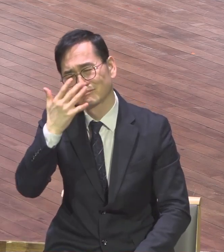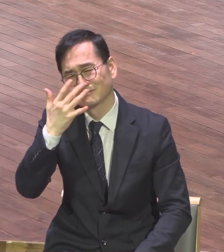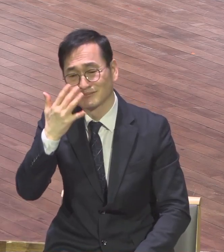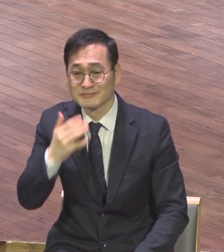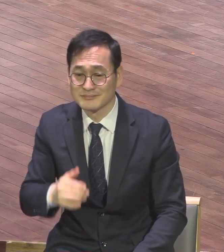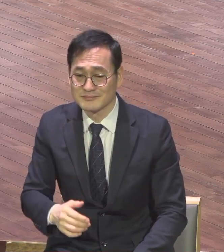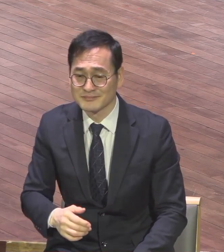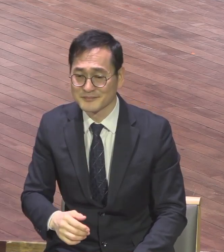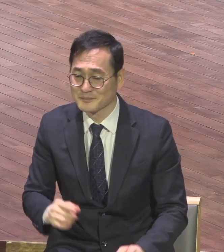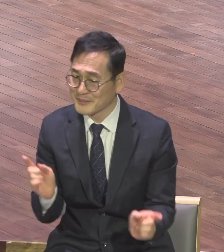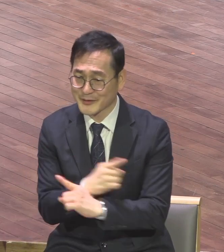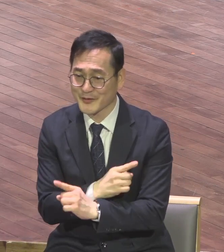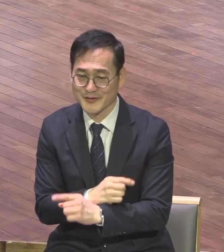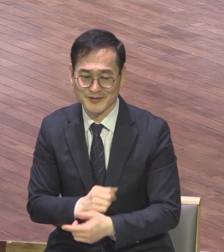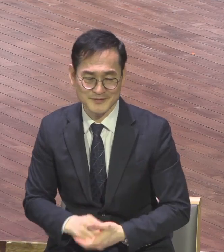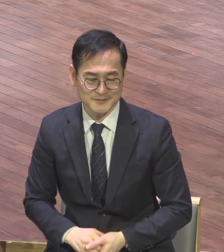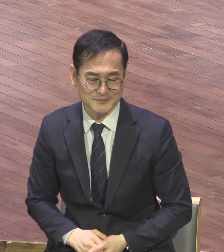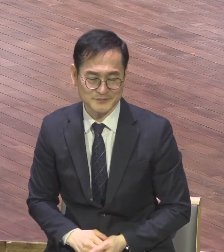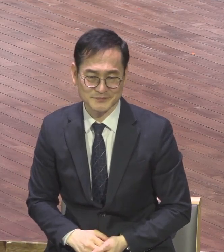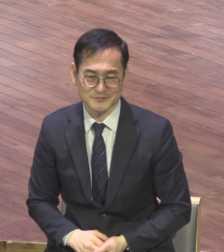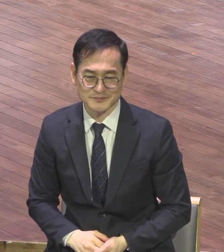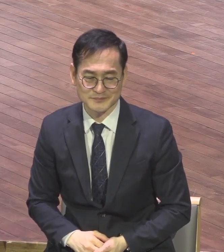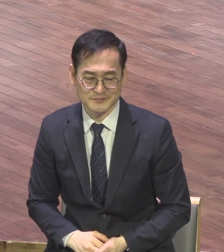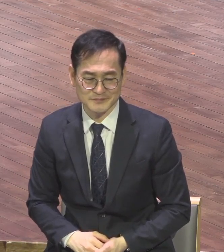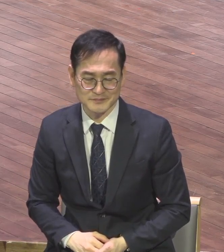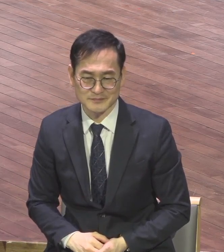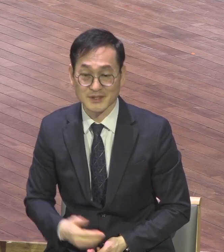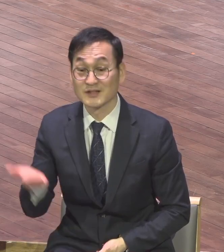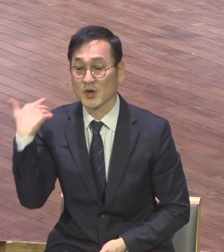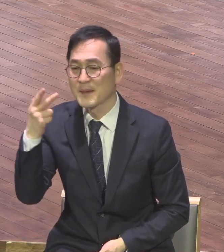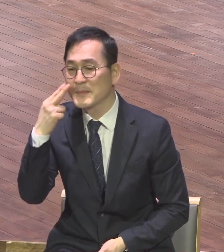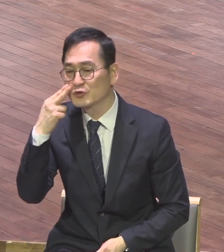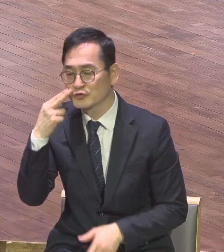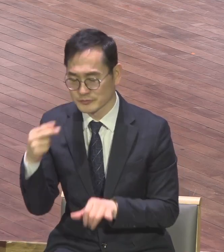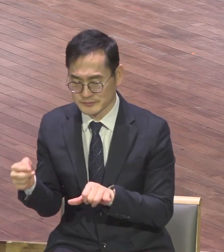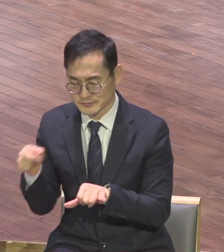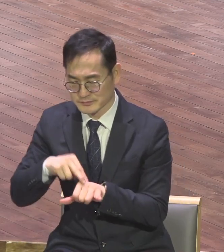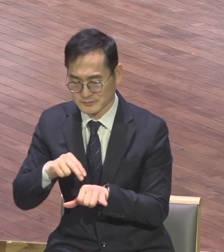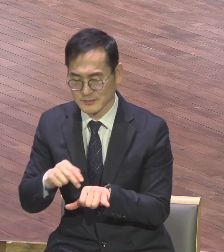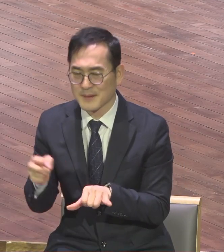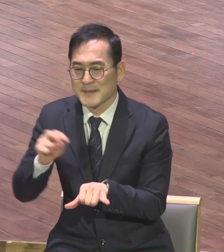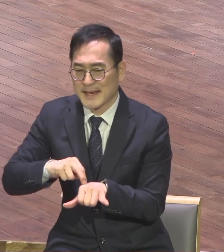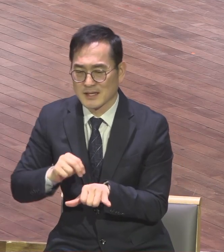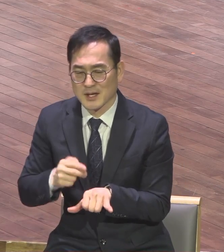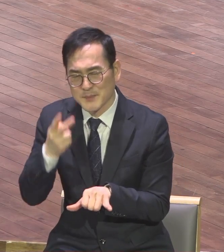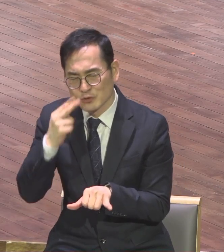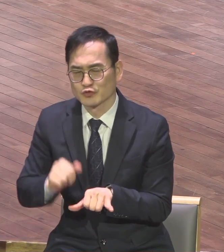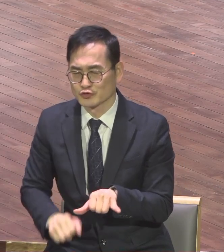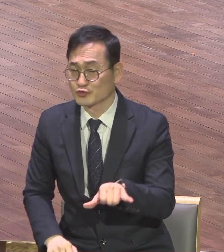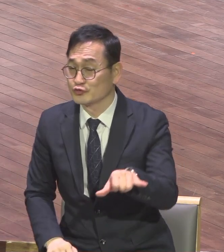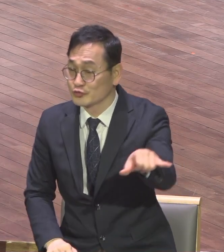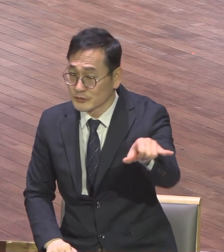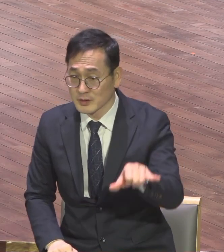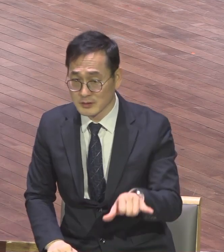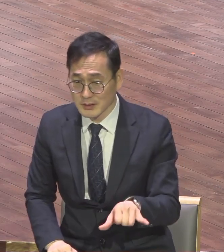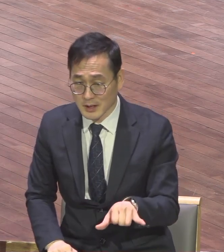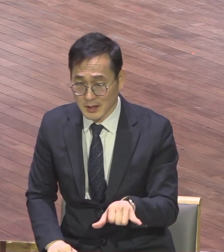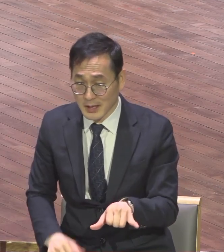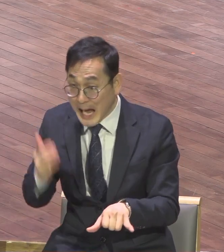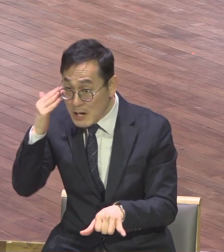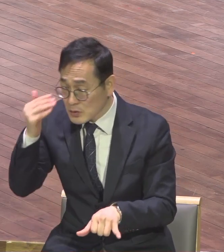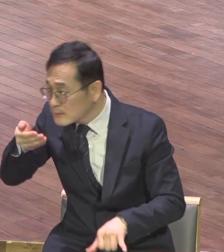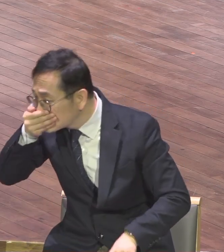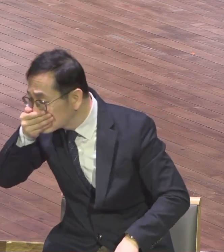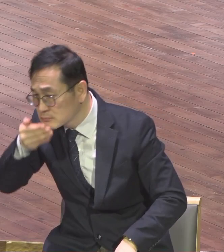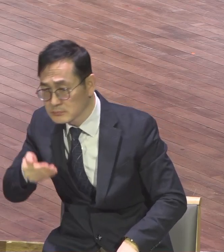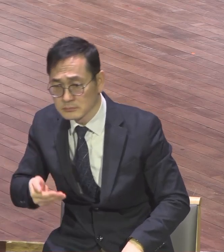제가 콜롬비아 선교 가는 길에 미국 아메리칸 에어라인을 탔는데요. 아니 그래도 비행기 안에서는 우리나라는 아직 착용하지 않습니다.